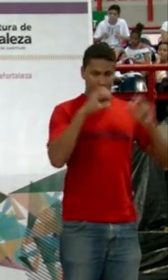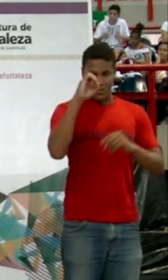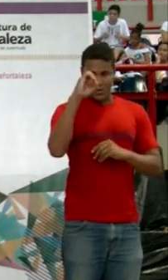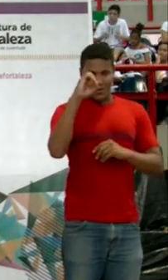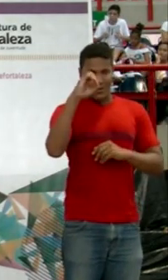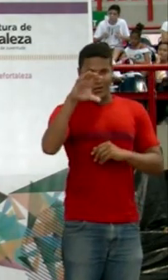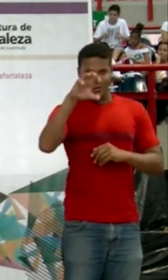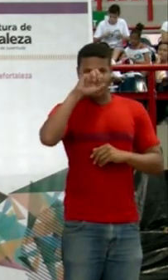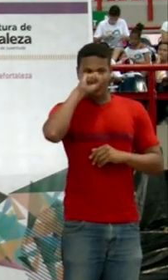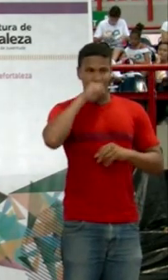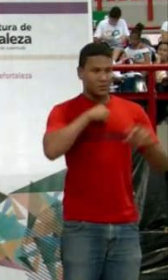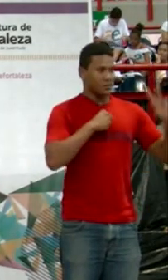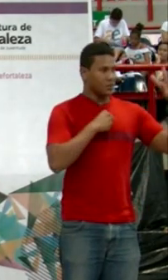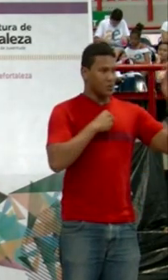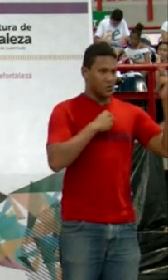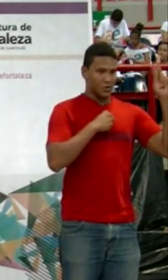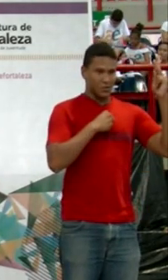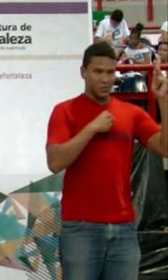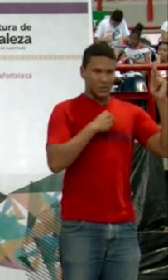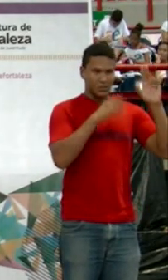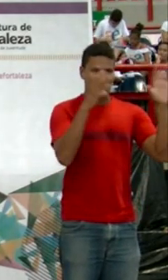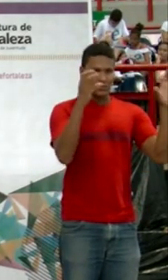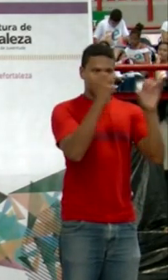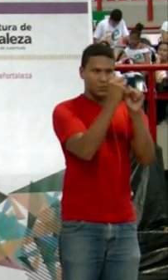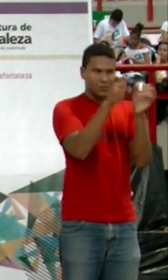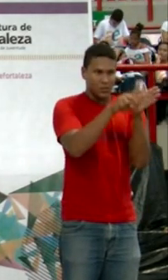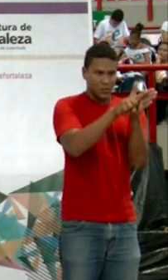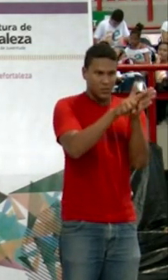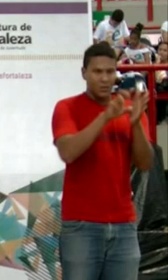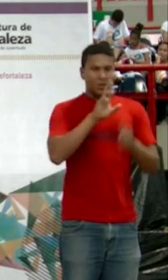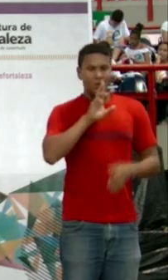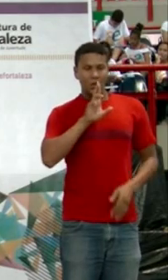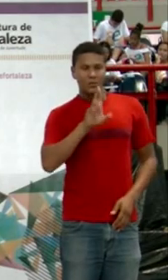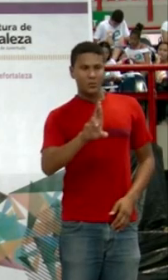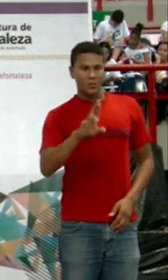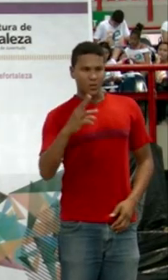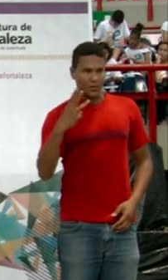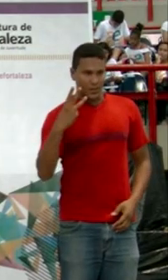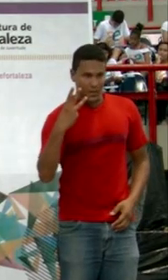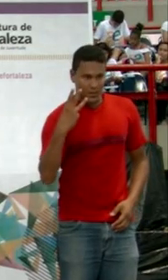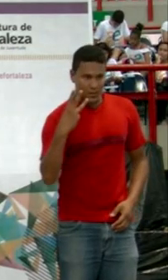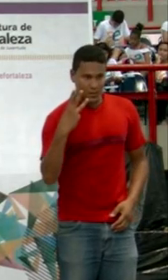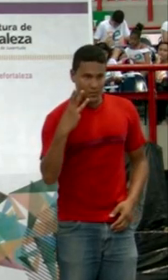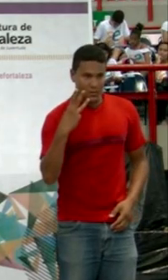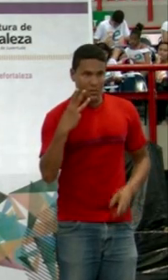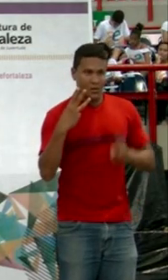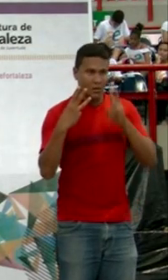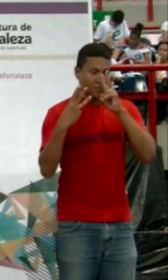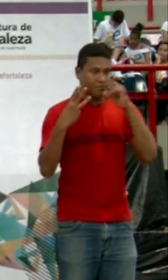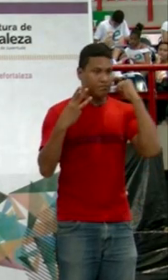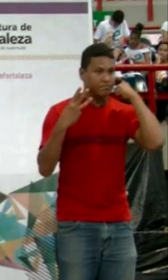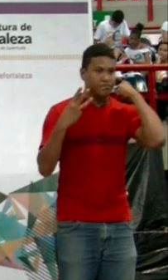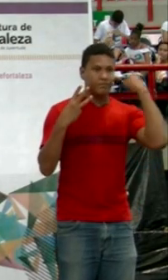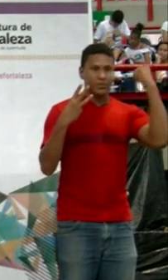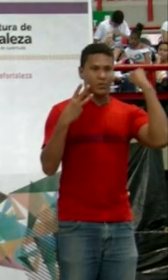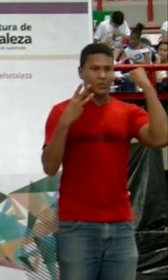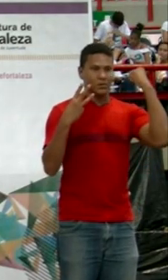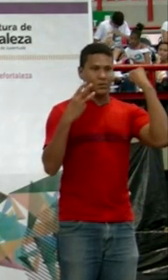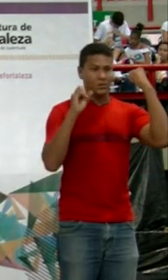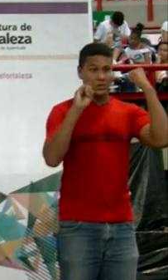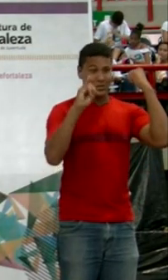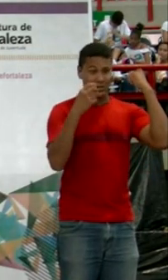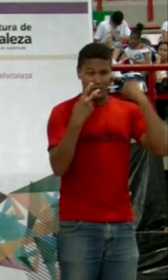número de hidrogênios. Se essa subtração der 3, o ácido é muito forte. Se